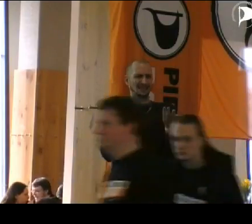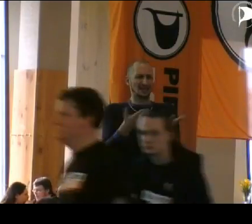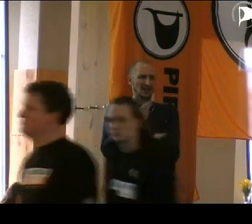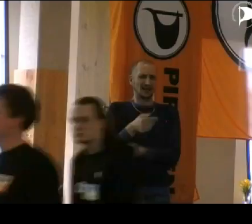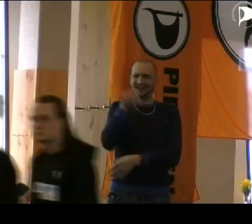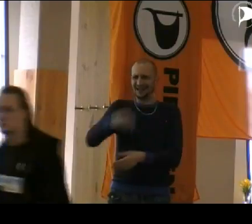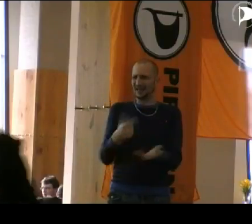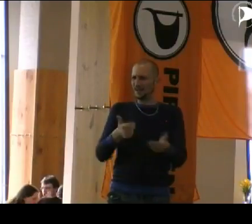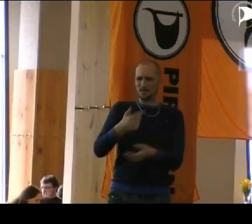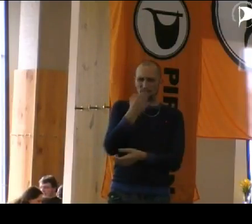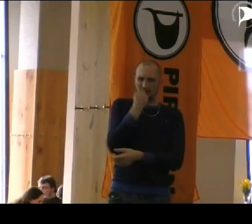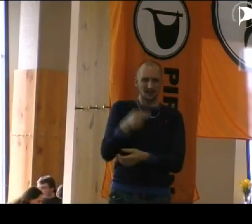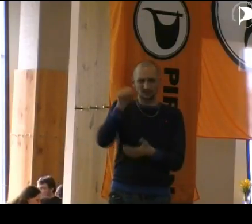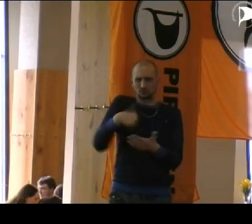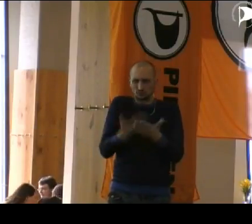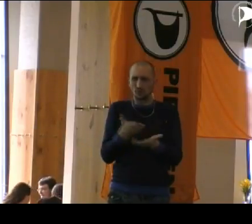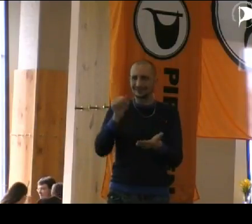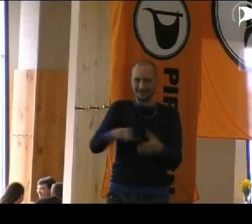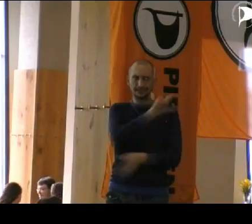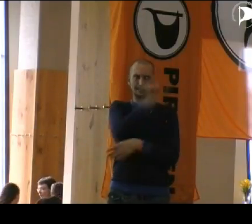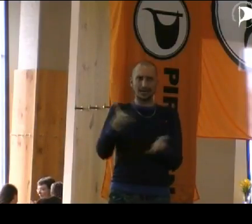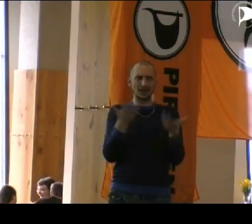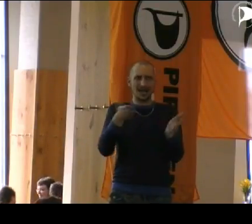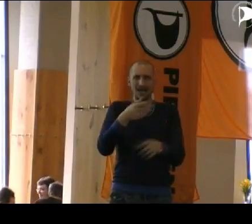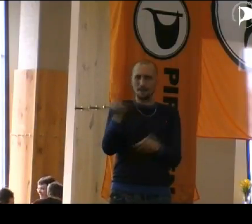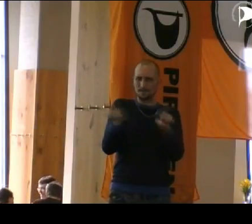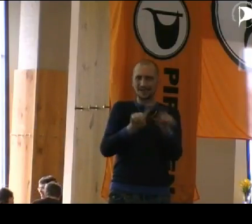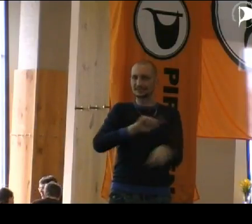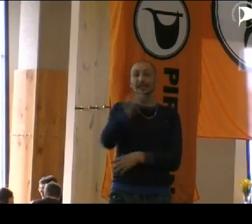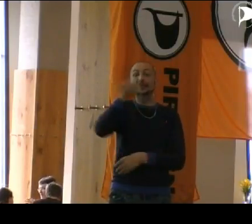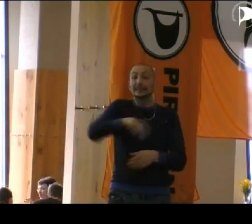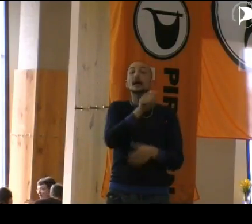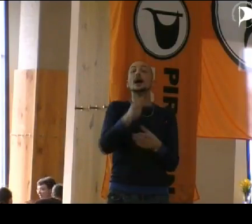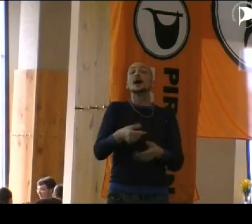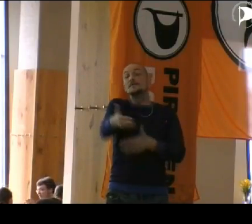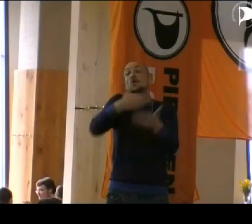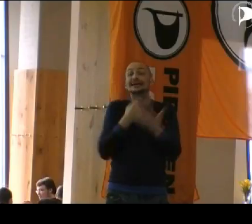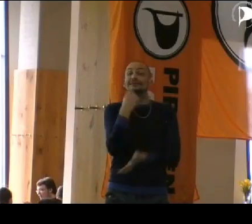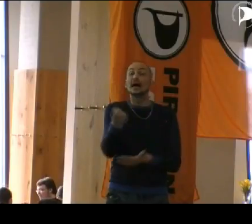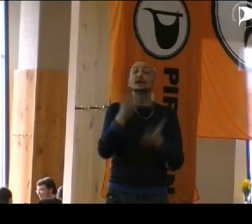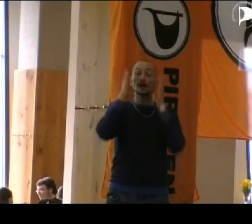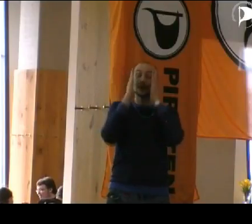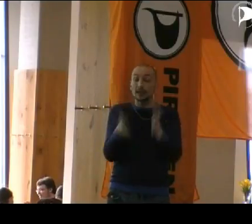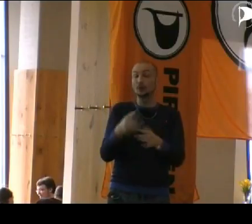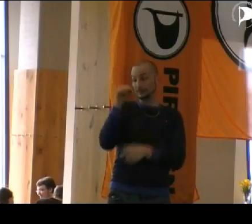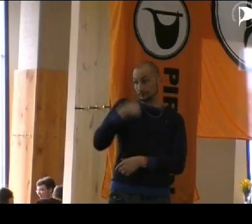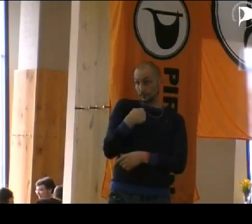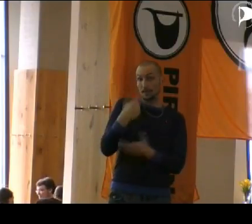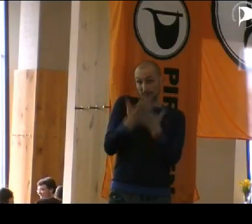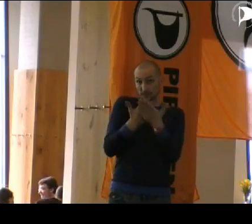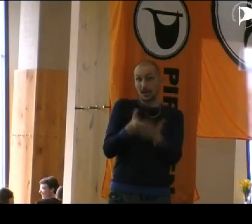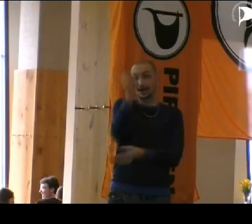und ich morgen schon genannt also ich jetzt keine daher